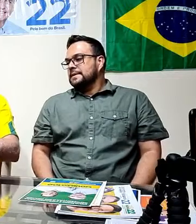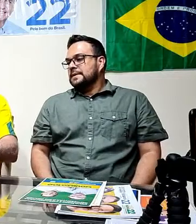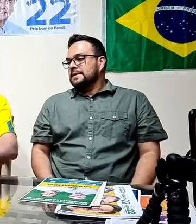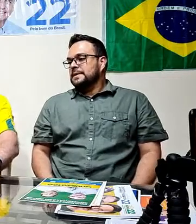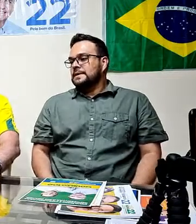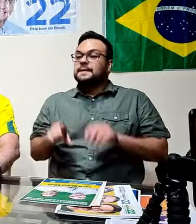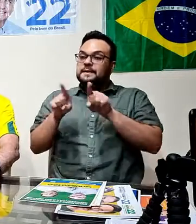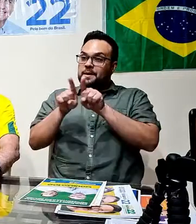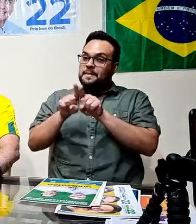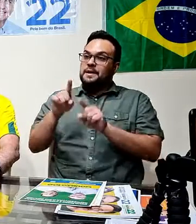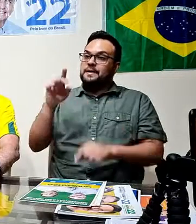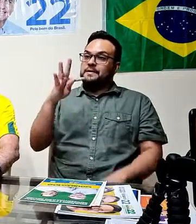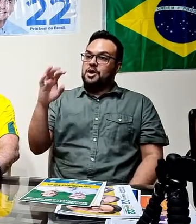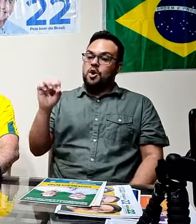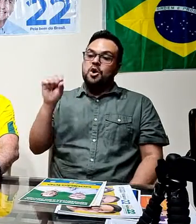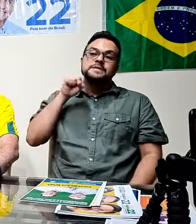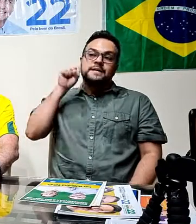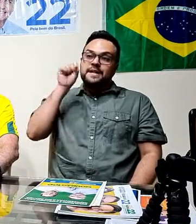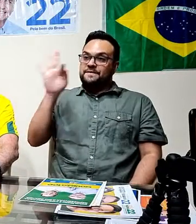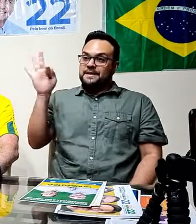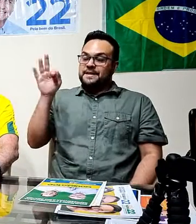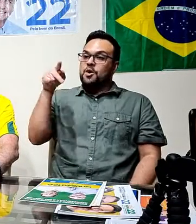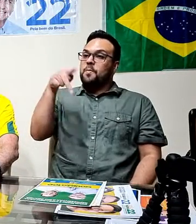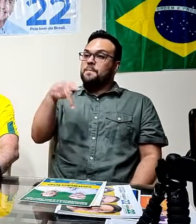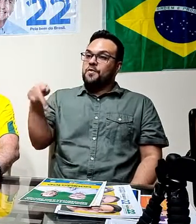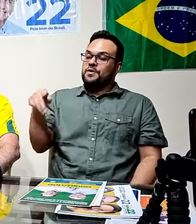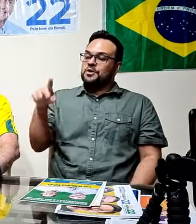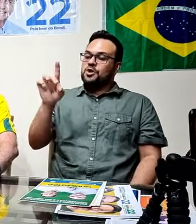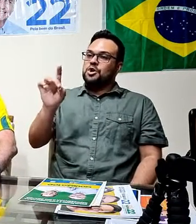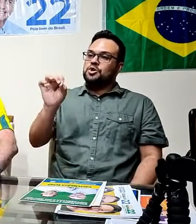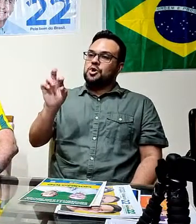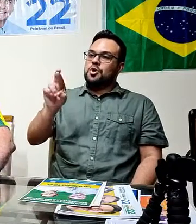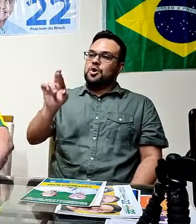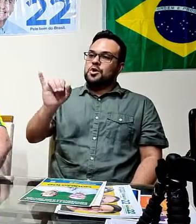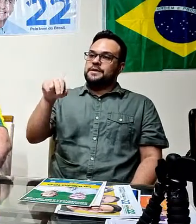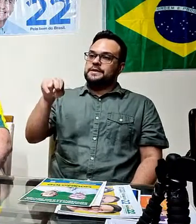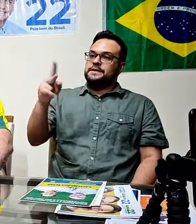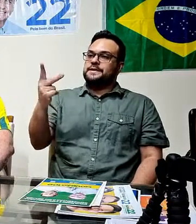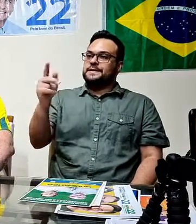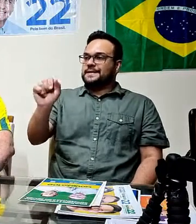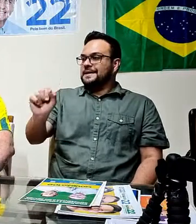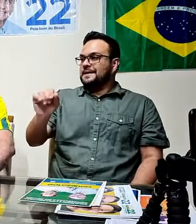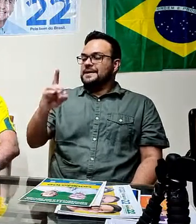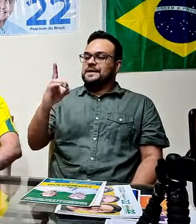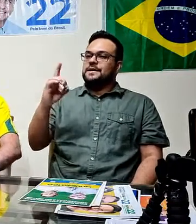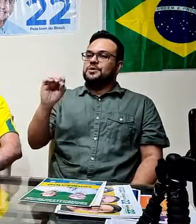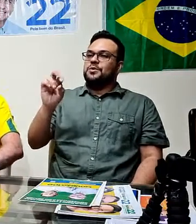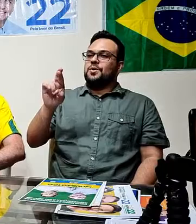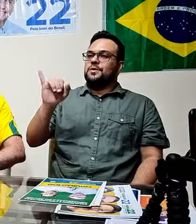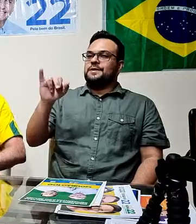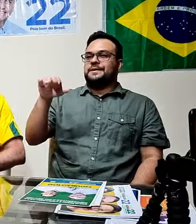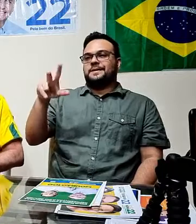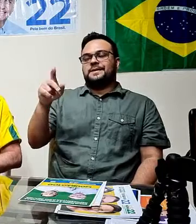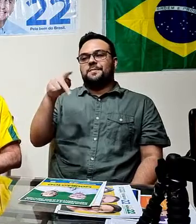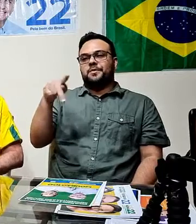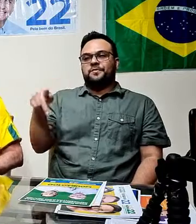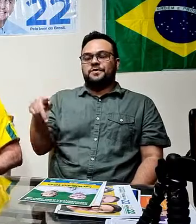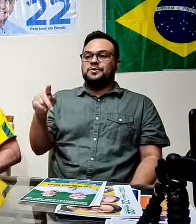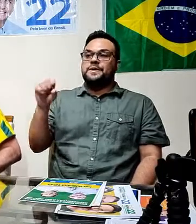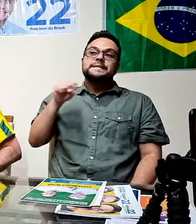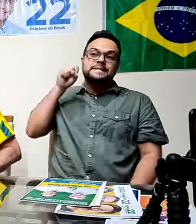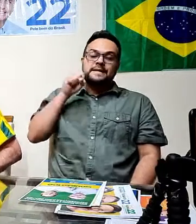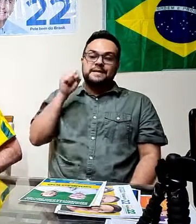E também Tocantins, para o Senado Federal, a professora Dorinha. Ok? Professora Dorinha, Senado